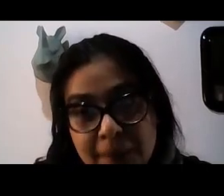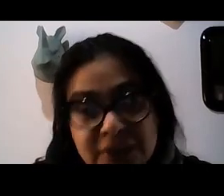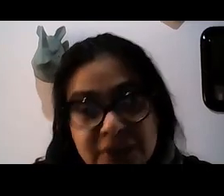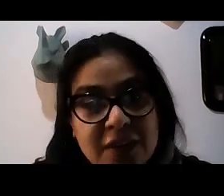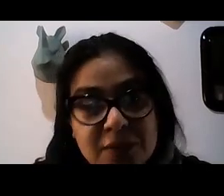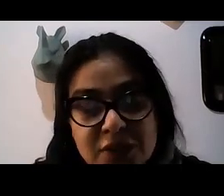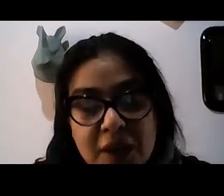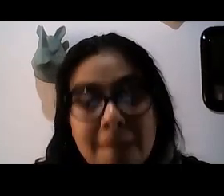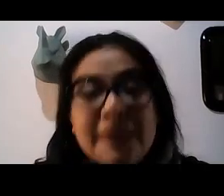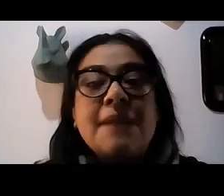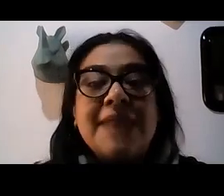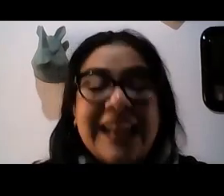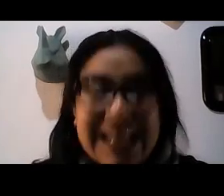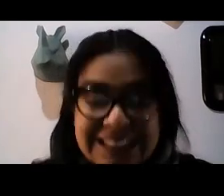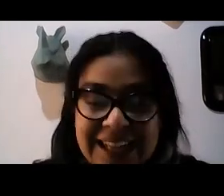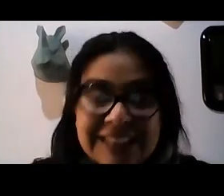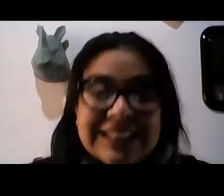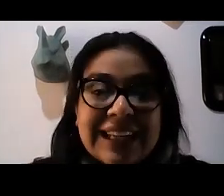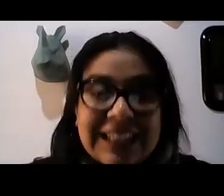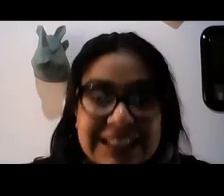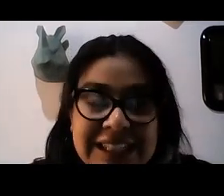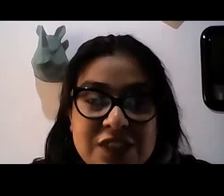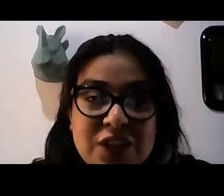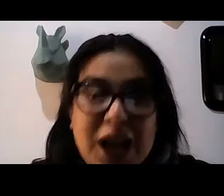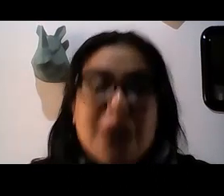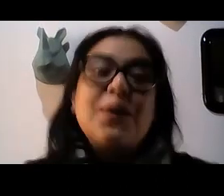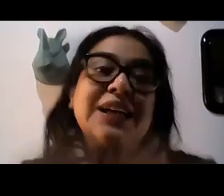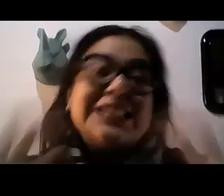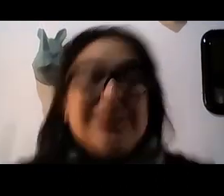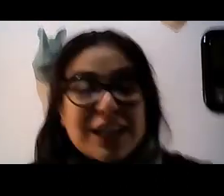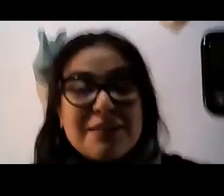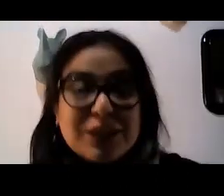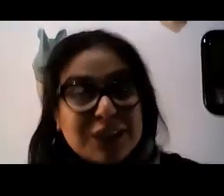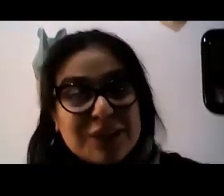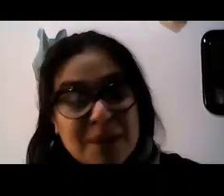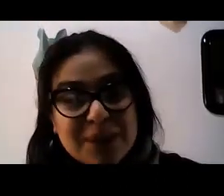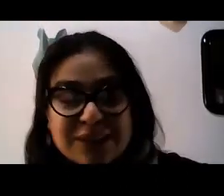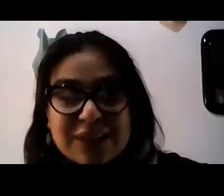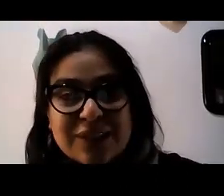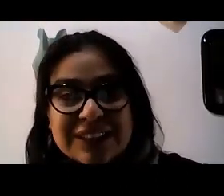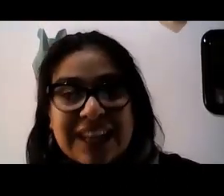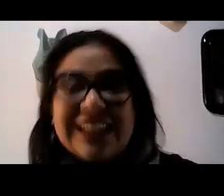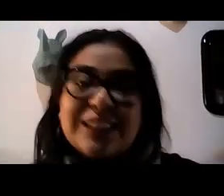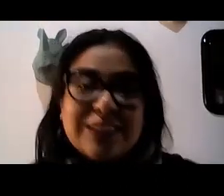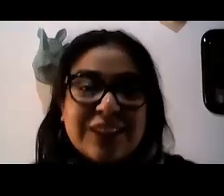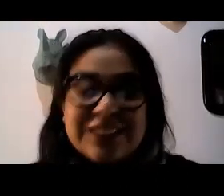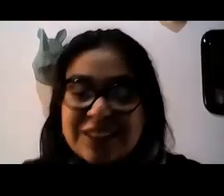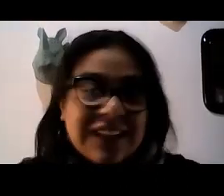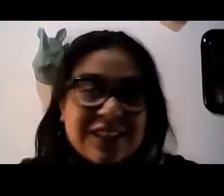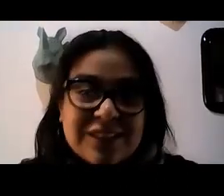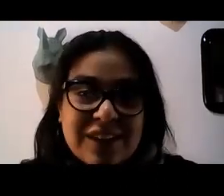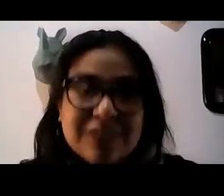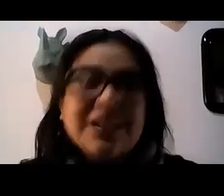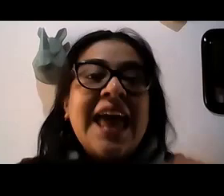pueda proyectar en un museo, pero también ese alcance internacional, porque si bien el museo tiene un apellido de Bogotá, es de todos y